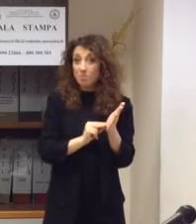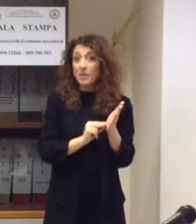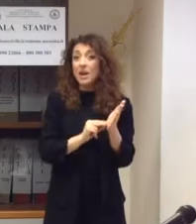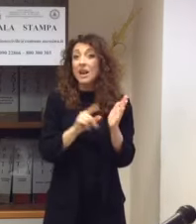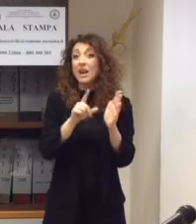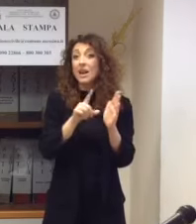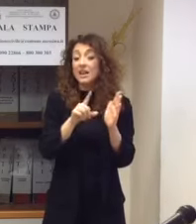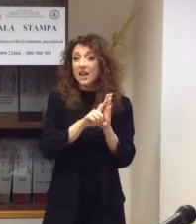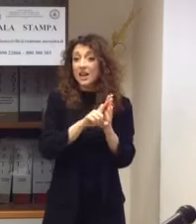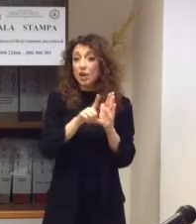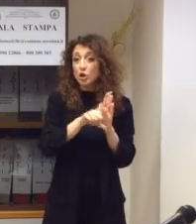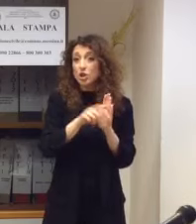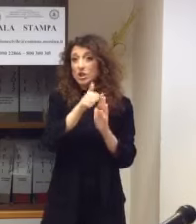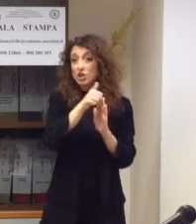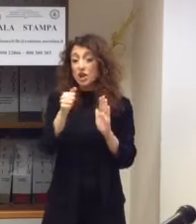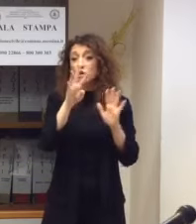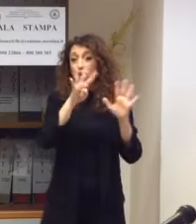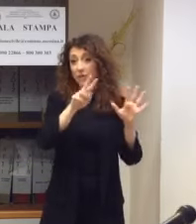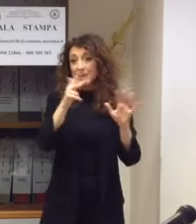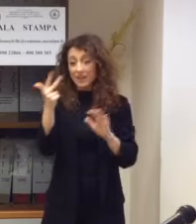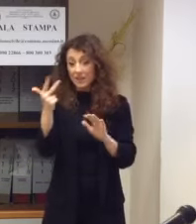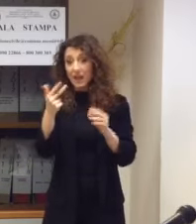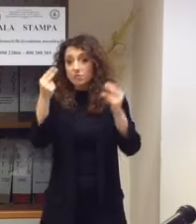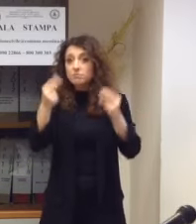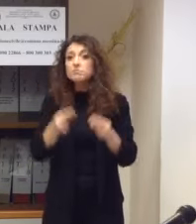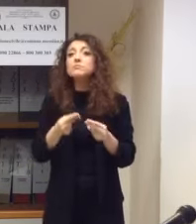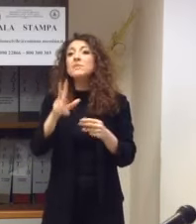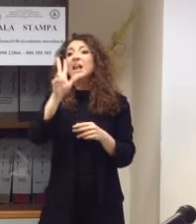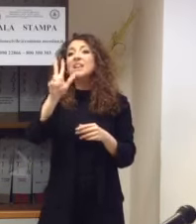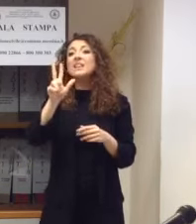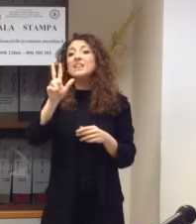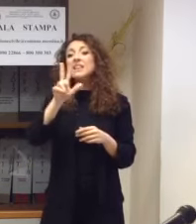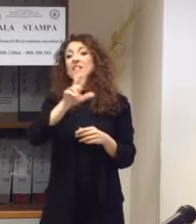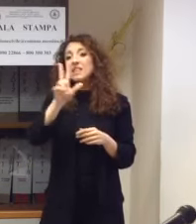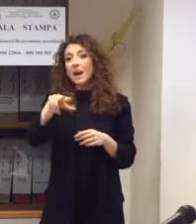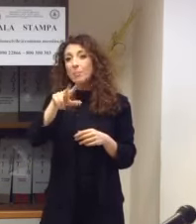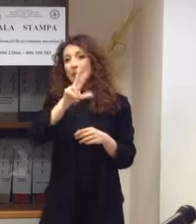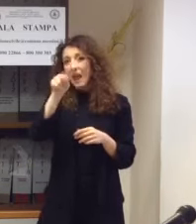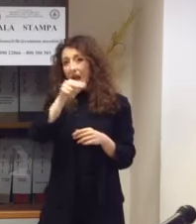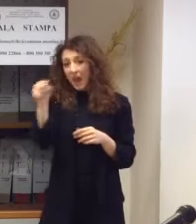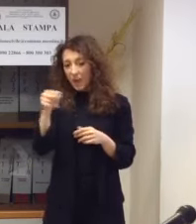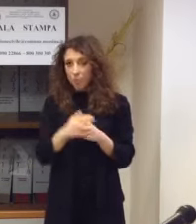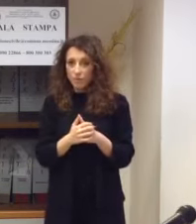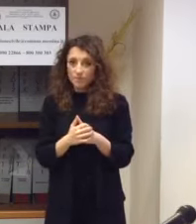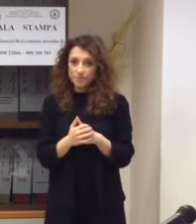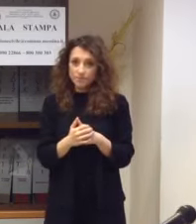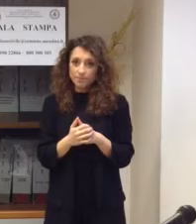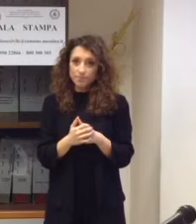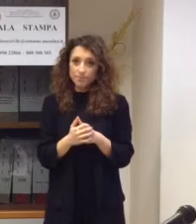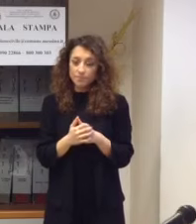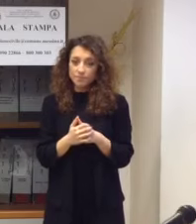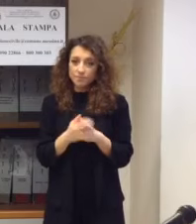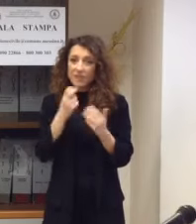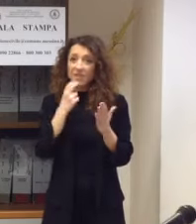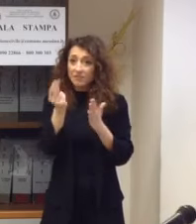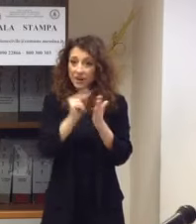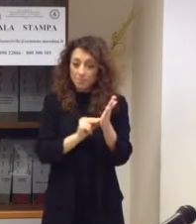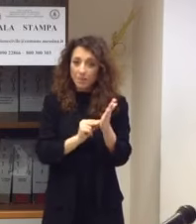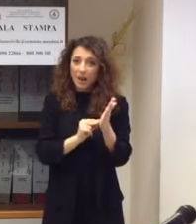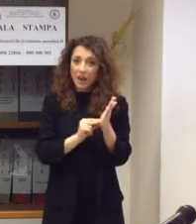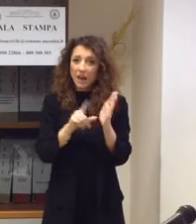legislativo 193 per l'importo di 3.000 euro e un verbale in violazione della